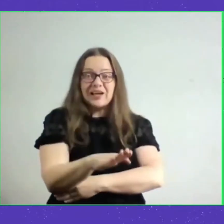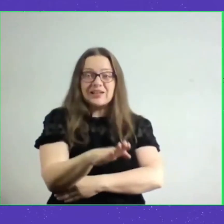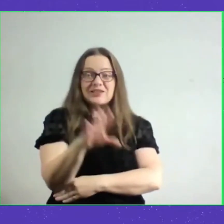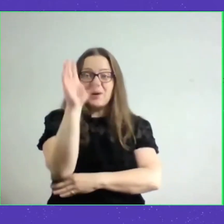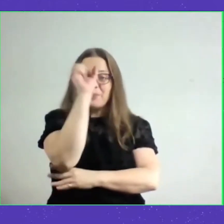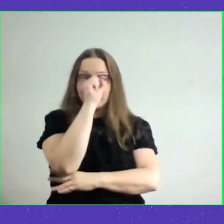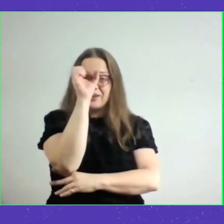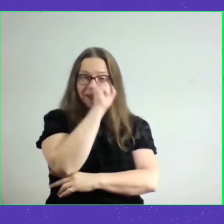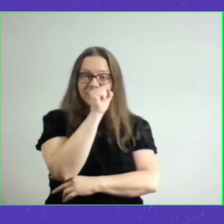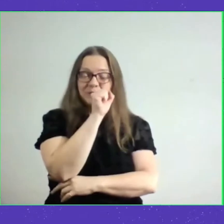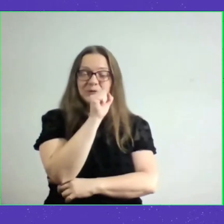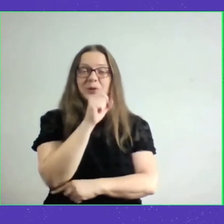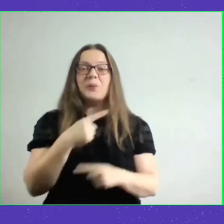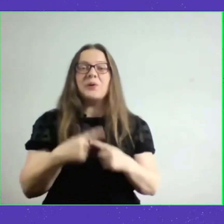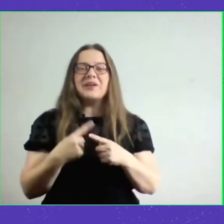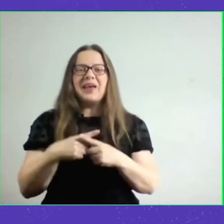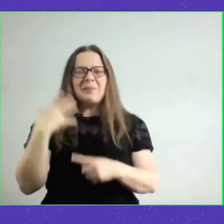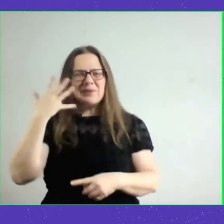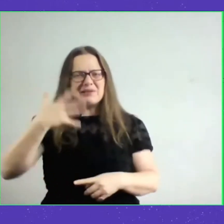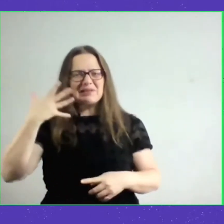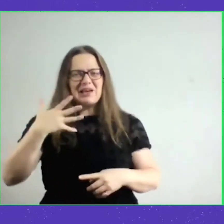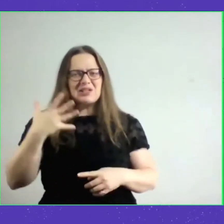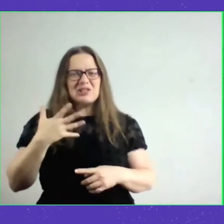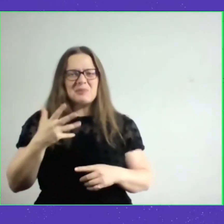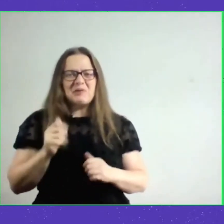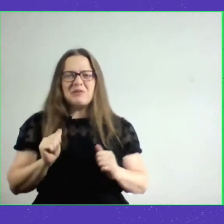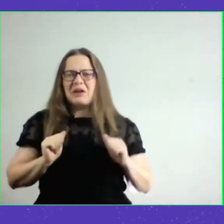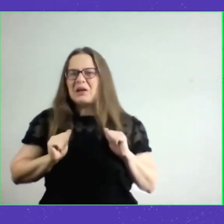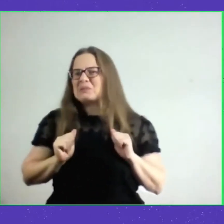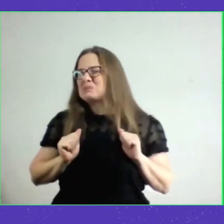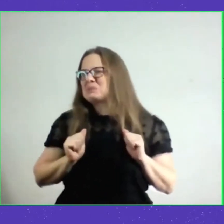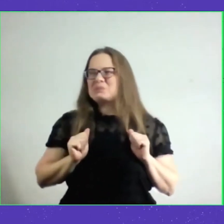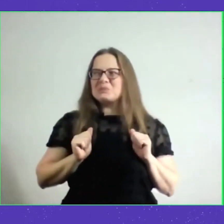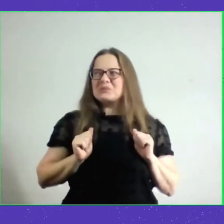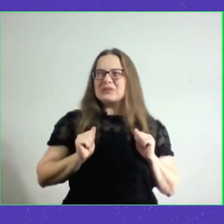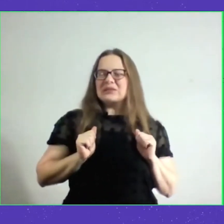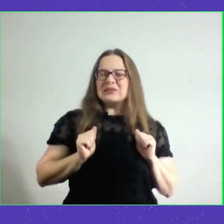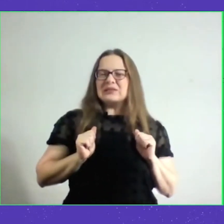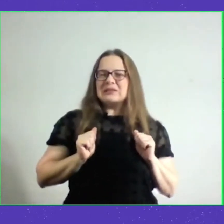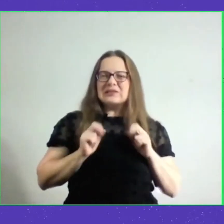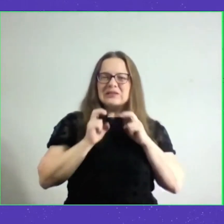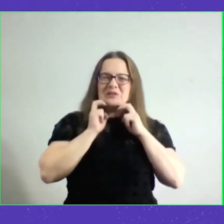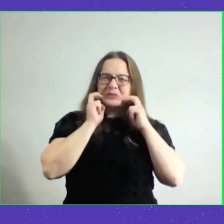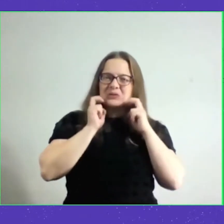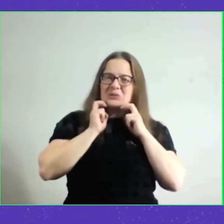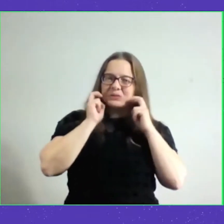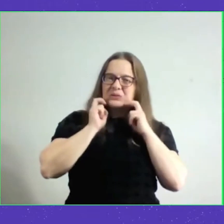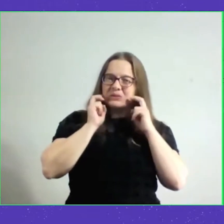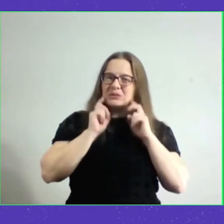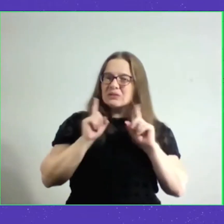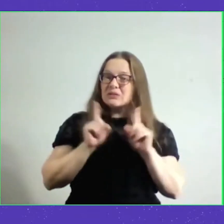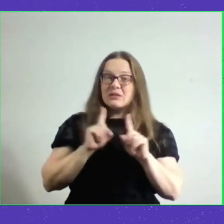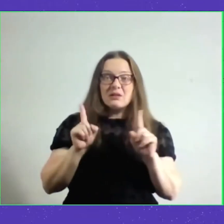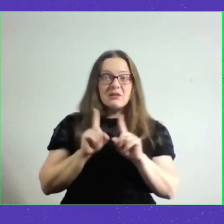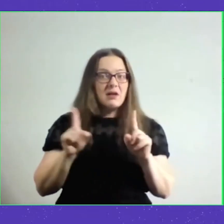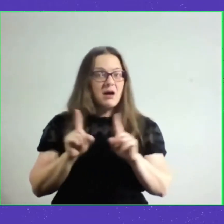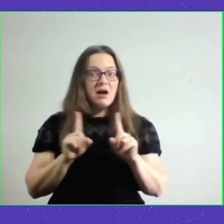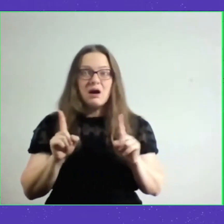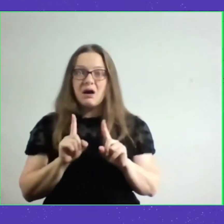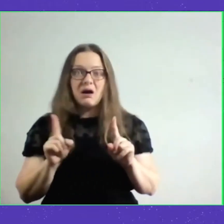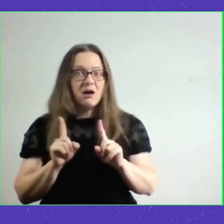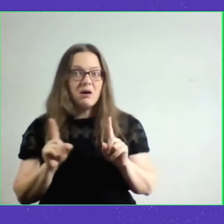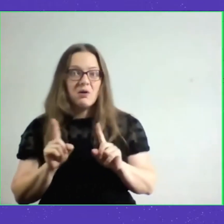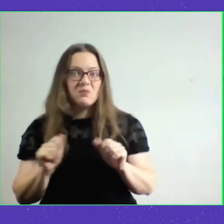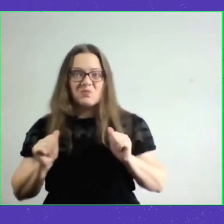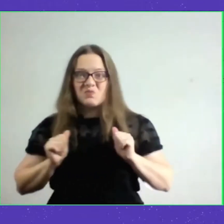nos deixar no cantinho, para a gente cavar um buraco e colocar nossa cabeça ali, para a gente recuar, para a gente